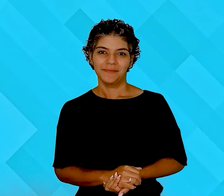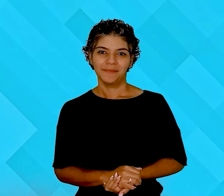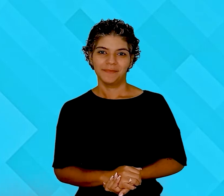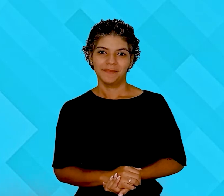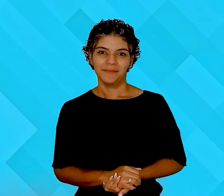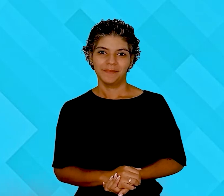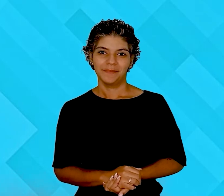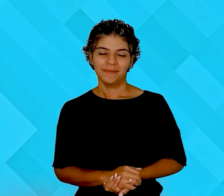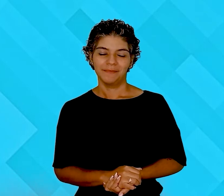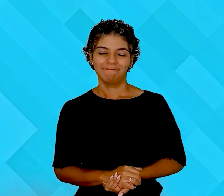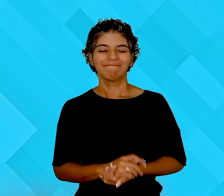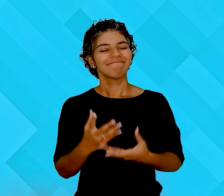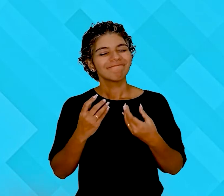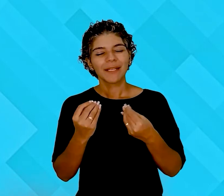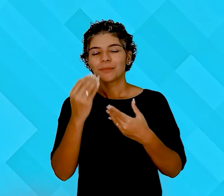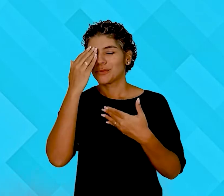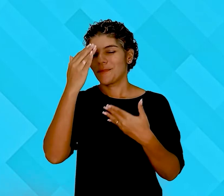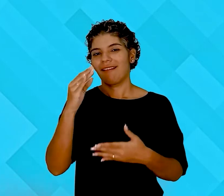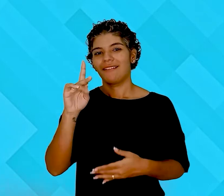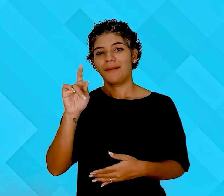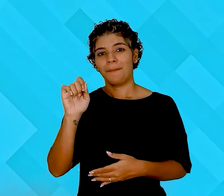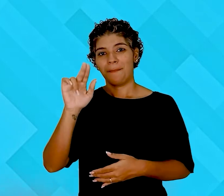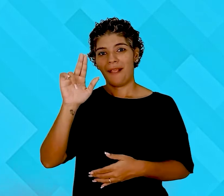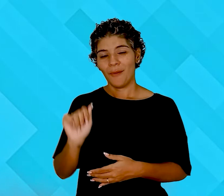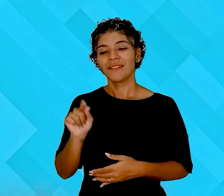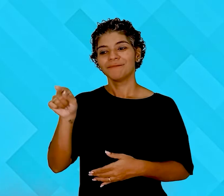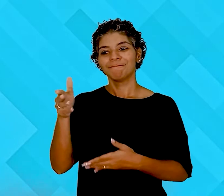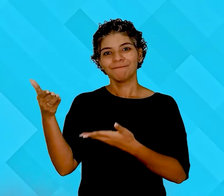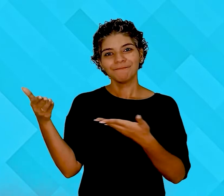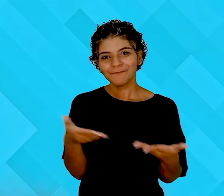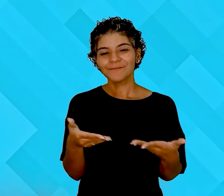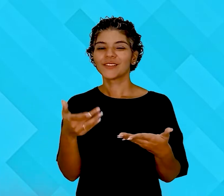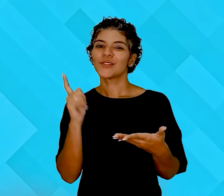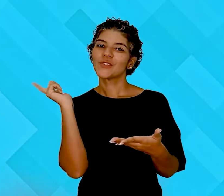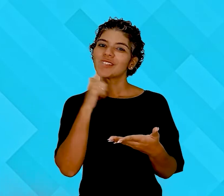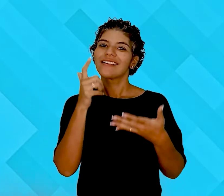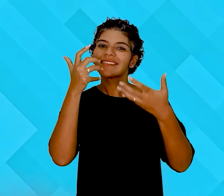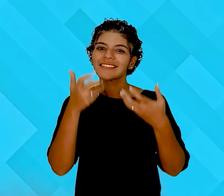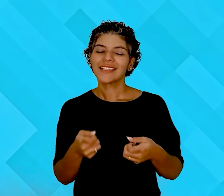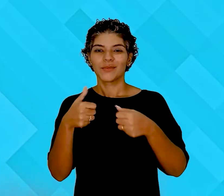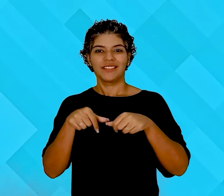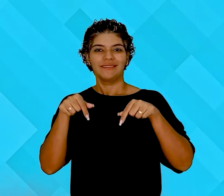aspirante a social media, ou seja, qual foi o nome, foi muito enriquecedor esse